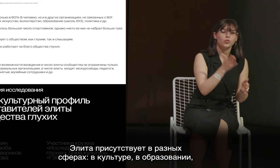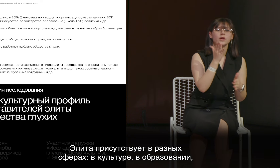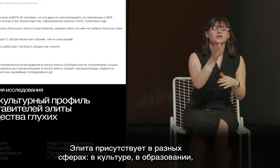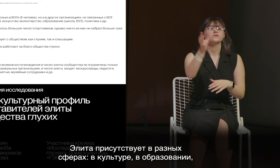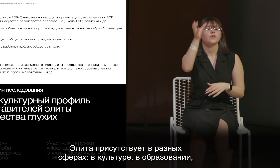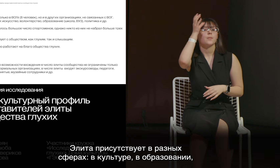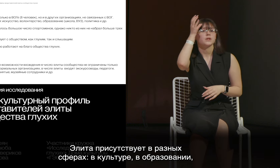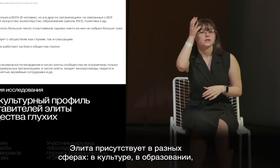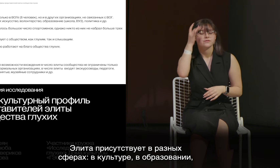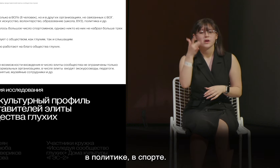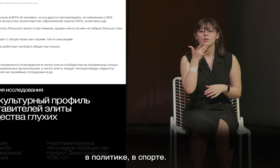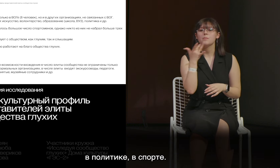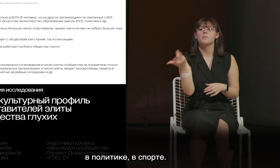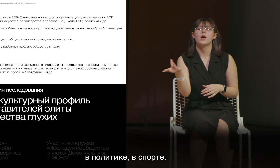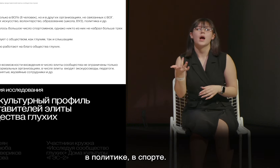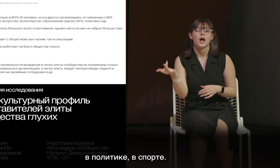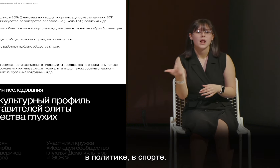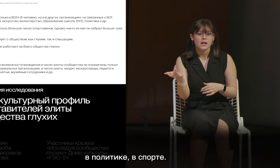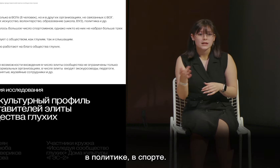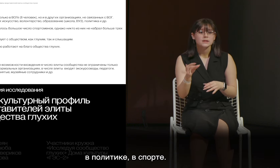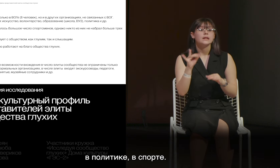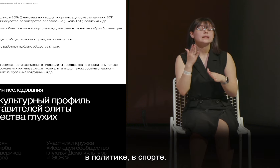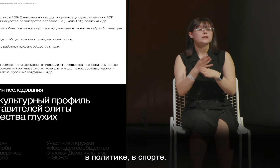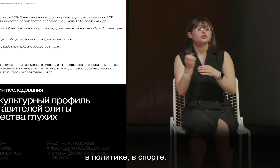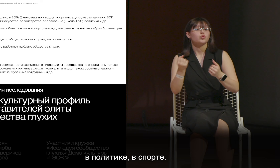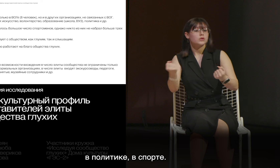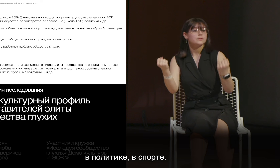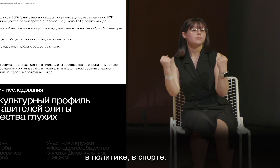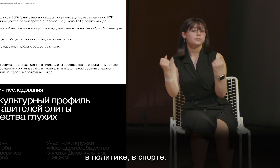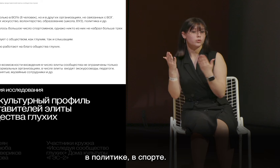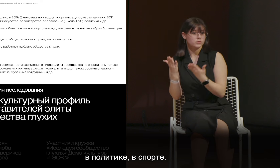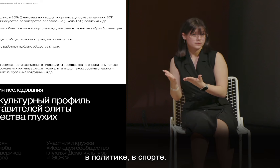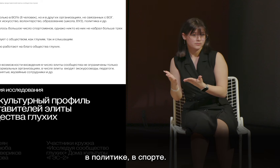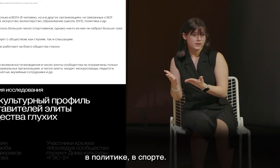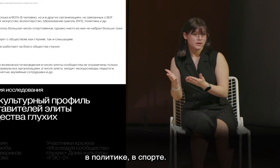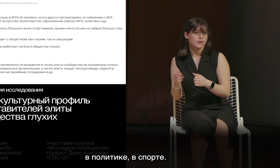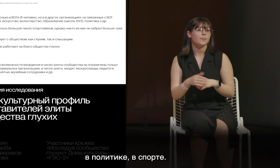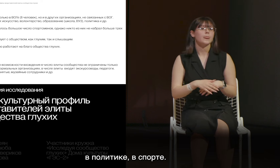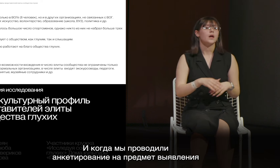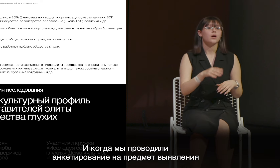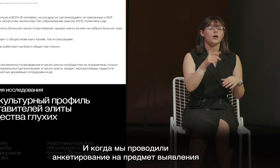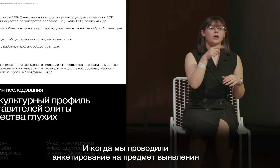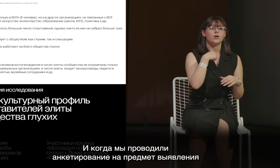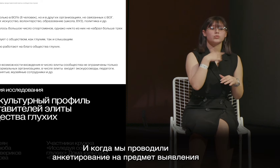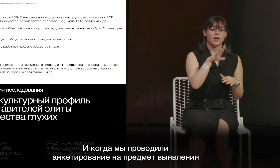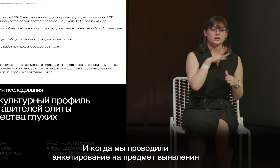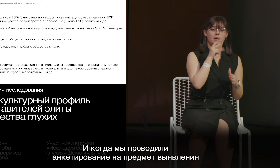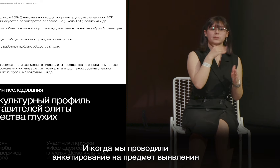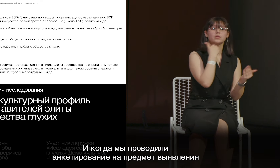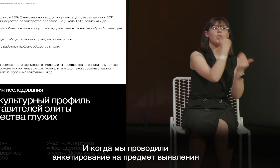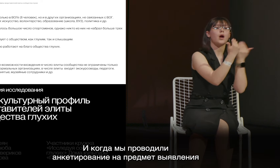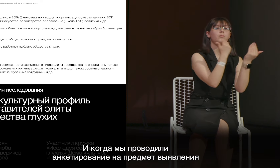остальные работают в сфере культуры, в сфере образования, в сфере политики. А еще есть люди, которые занимаются в